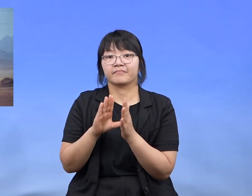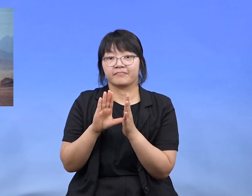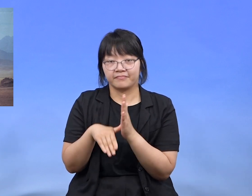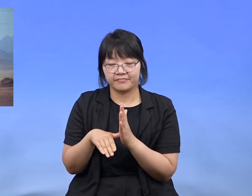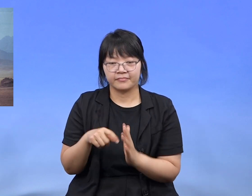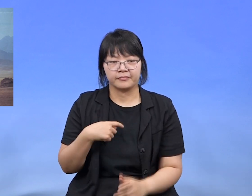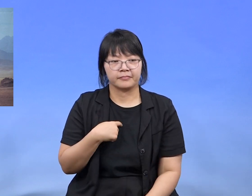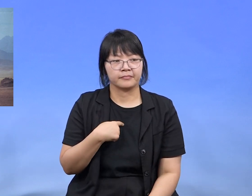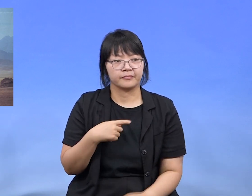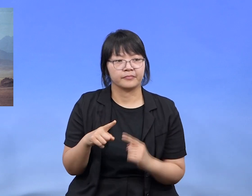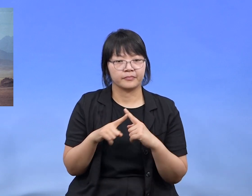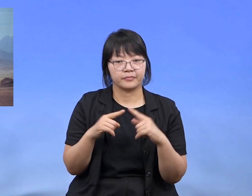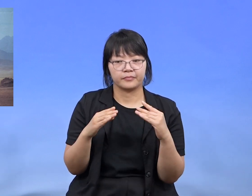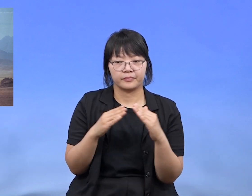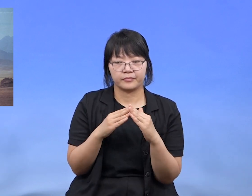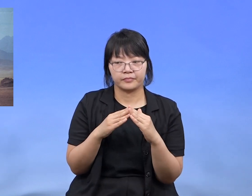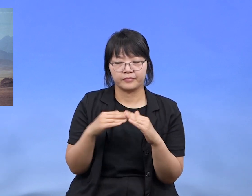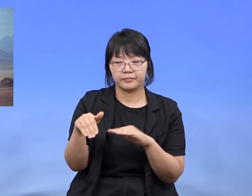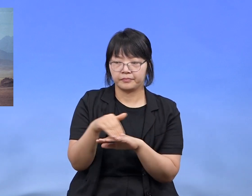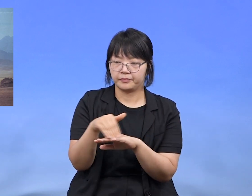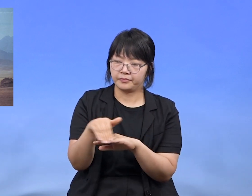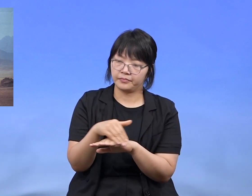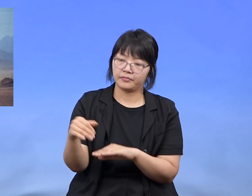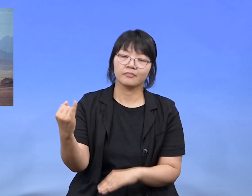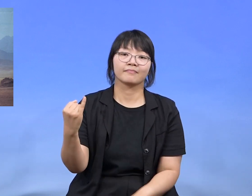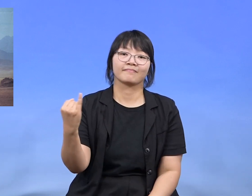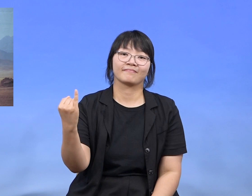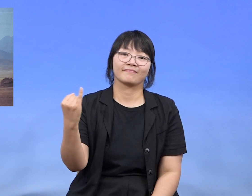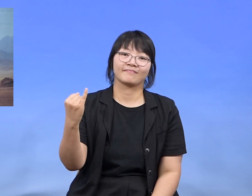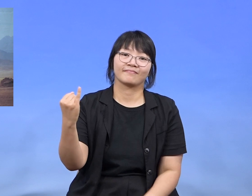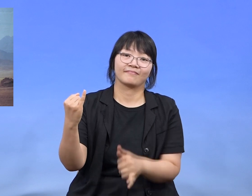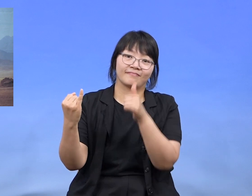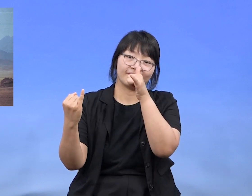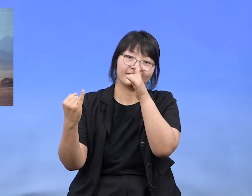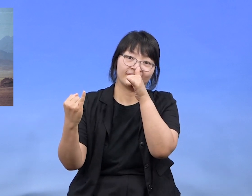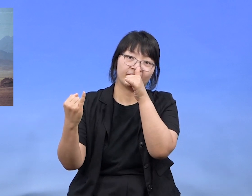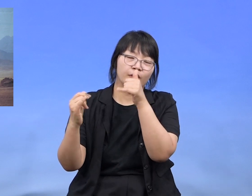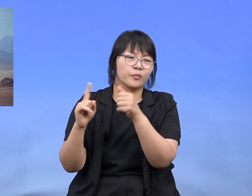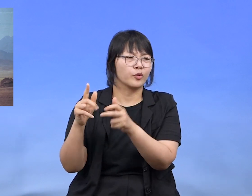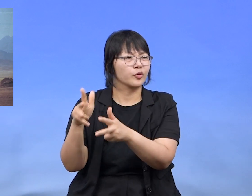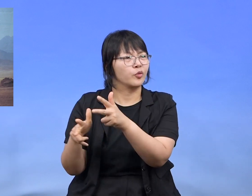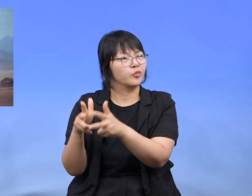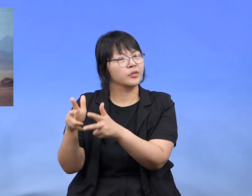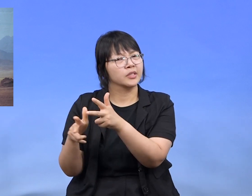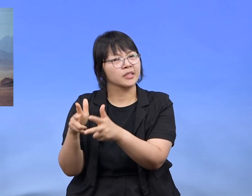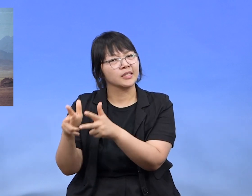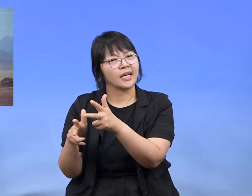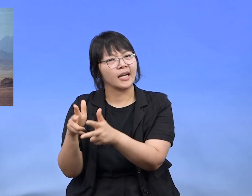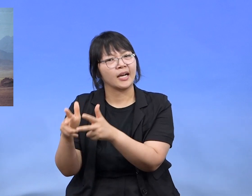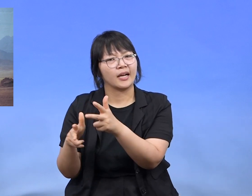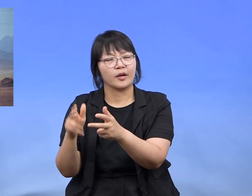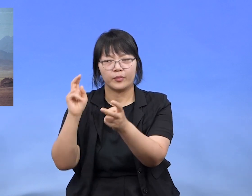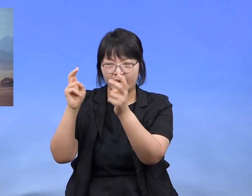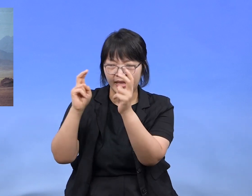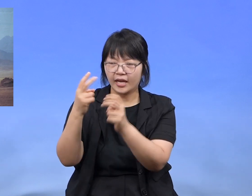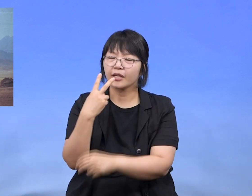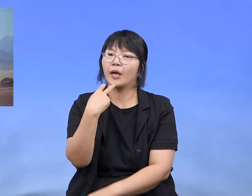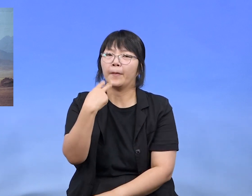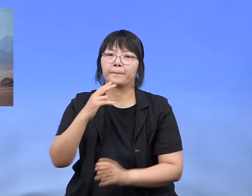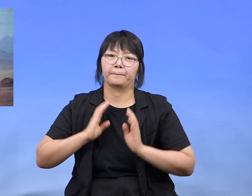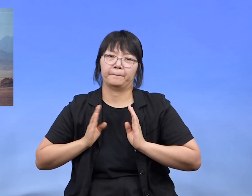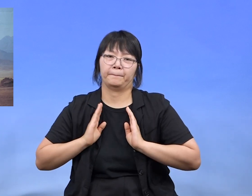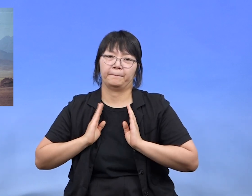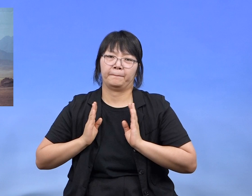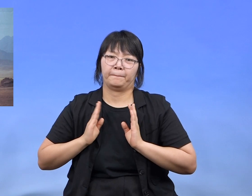제가 목하는 교회에 나오고 있었던 한 자매가 있었어요. 공장 겸 회사, 사실은